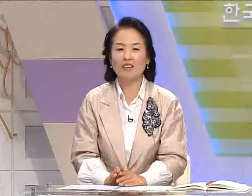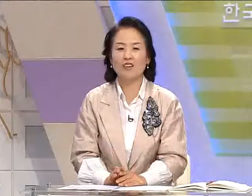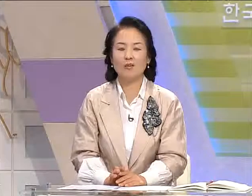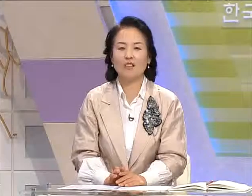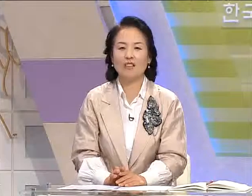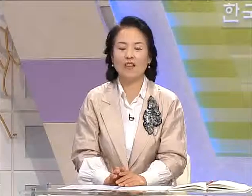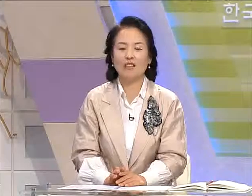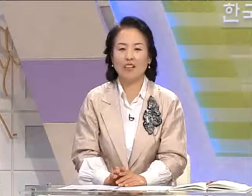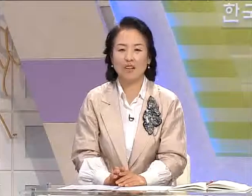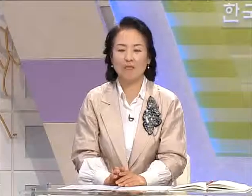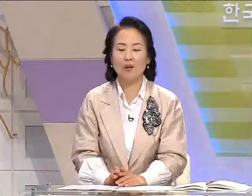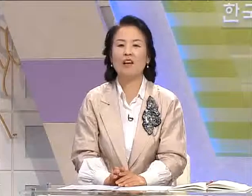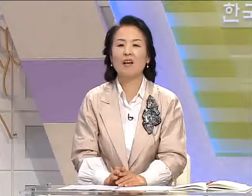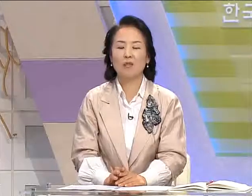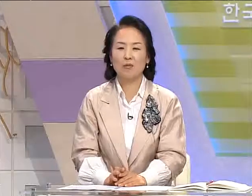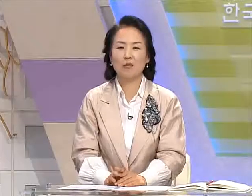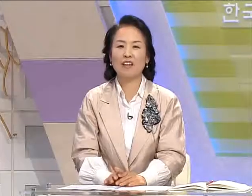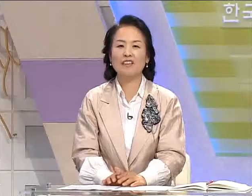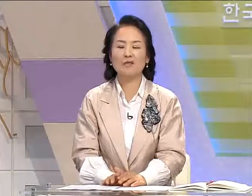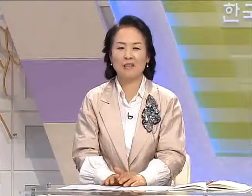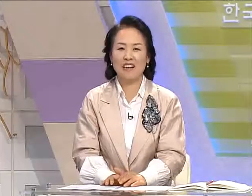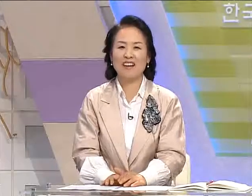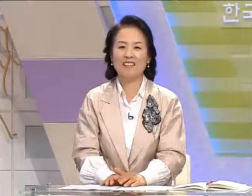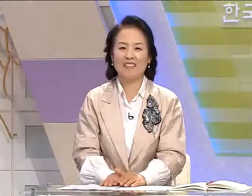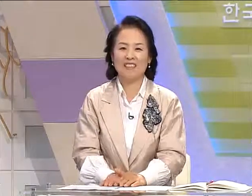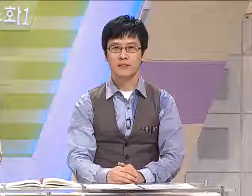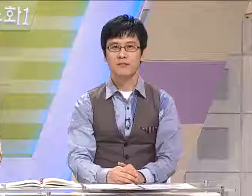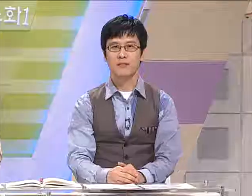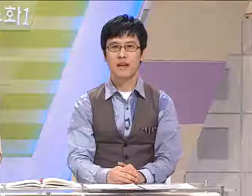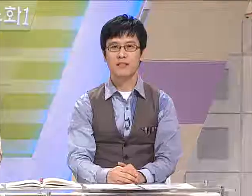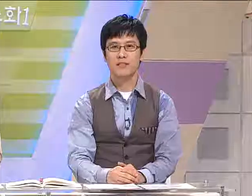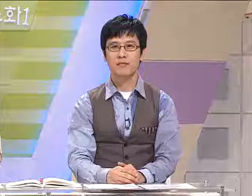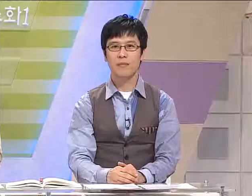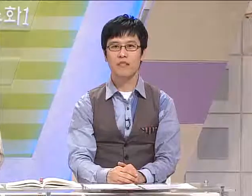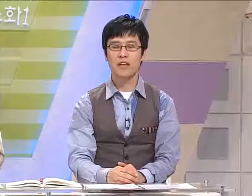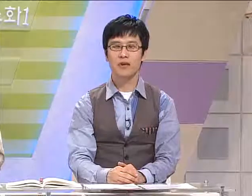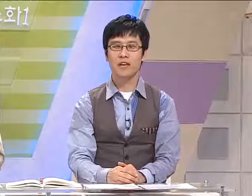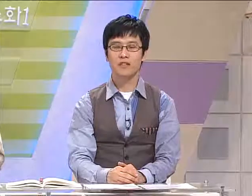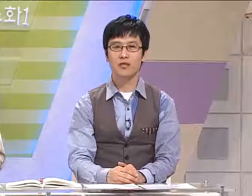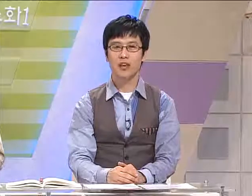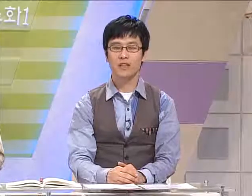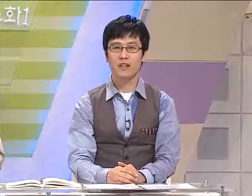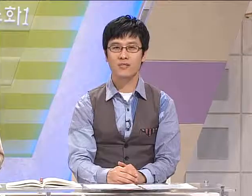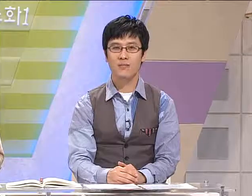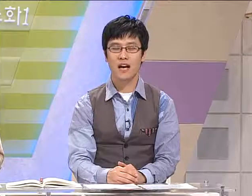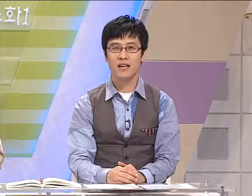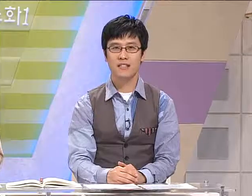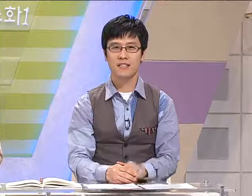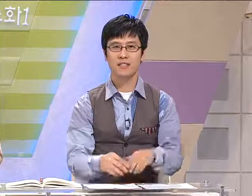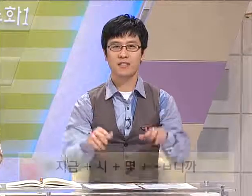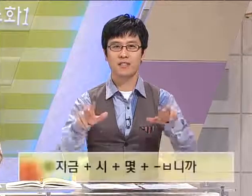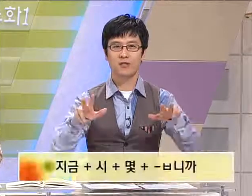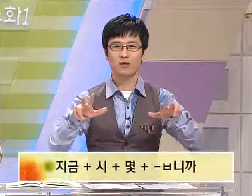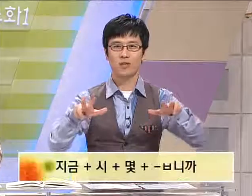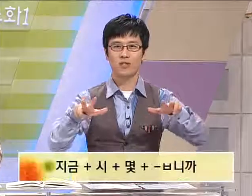그다지 어렵지 않으니까 다시 한번 배워보도록 하겠습니다. 네, 지금 몇 시예요라는 수화가 나왔습니다. 자, 지금이라는 수화 먼저